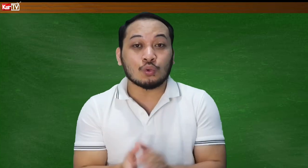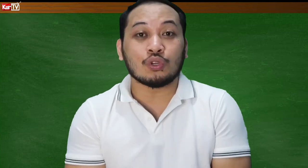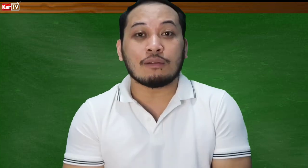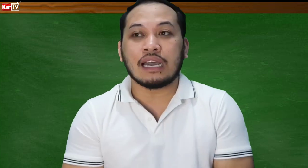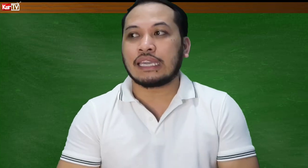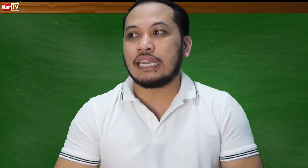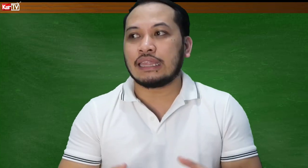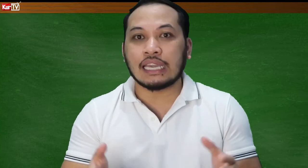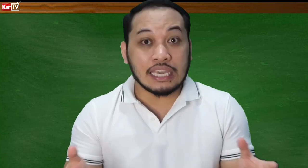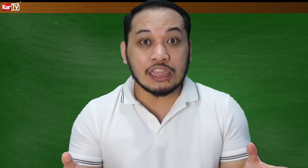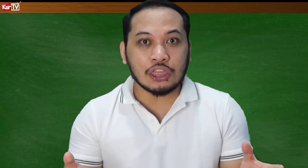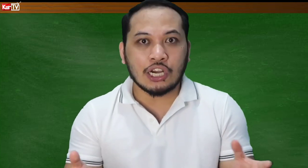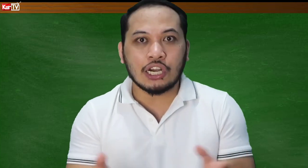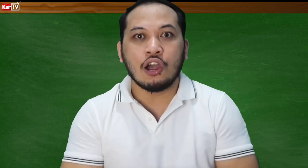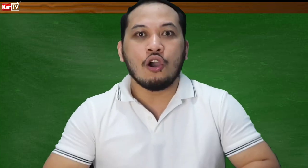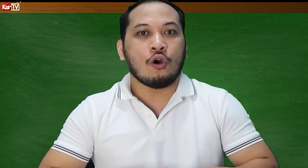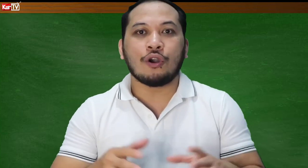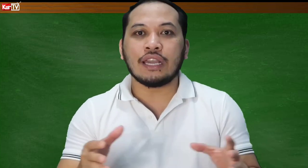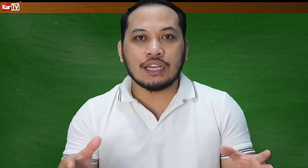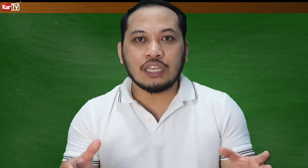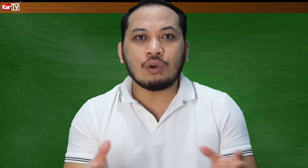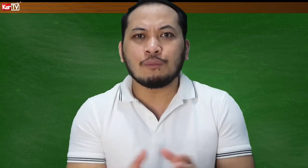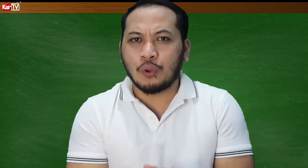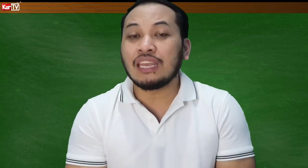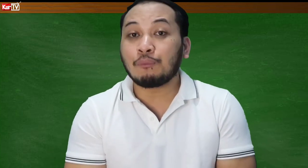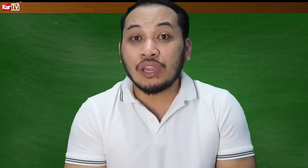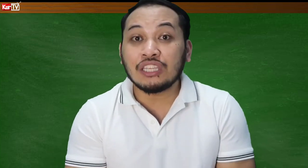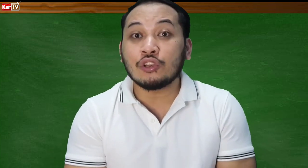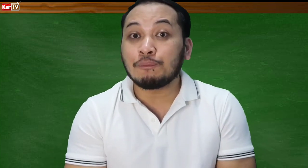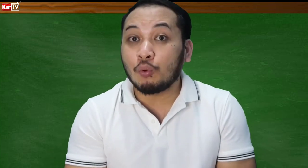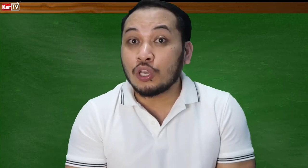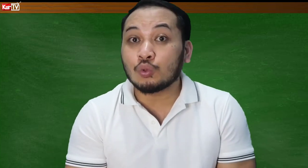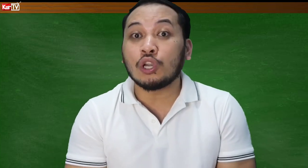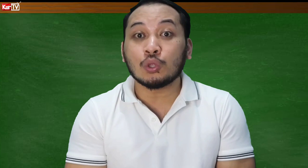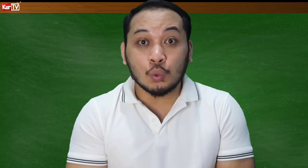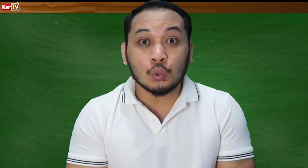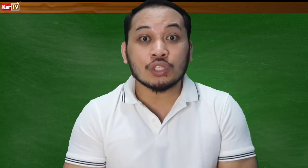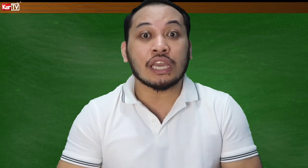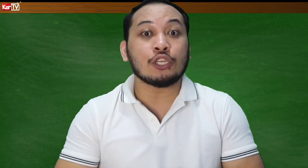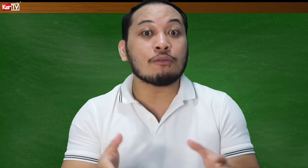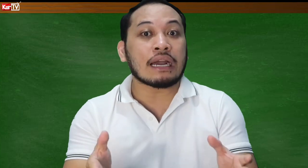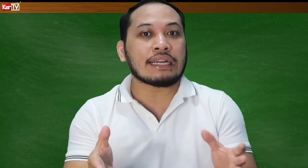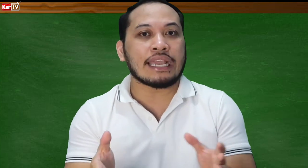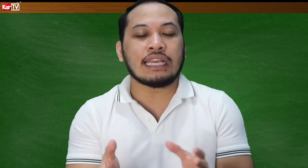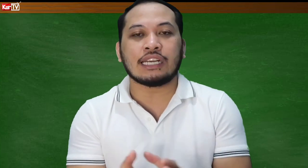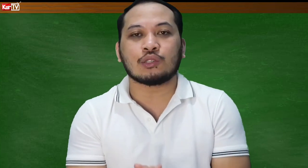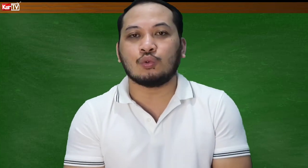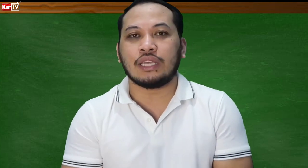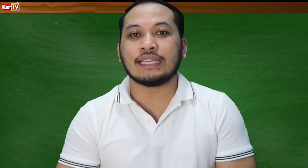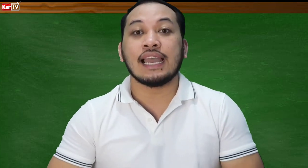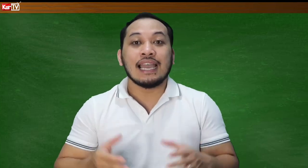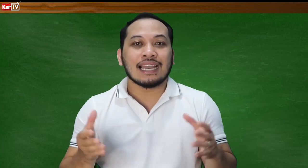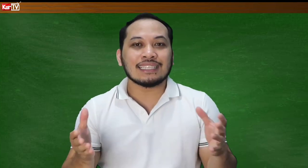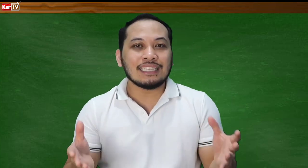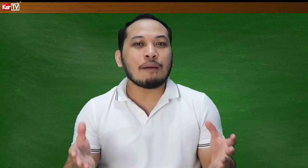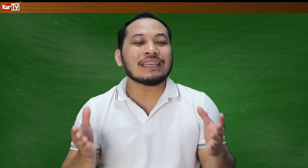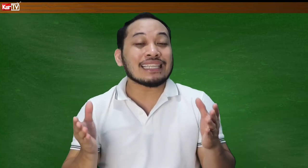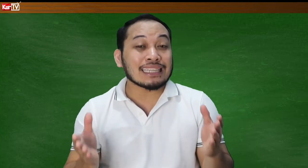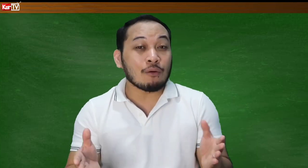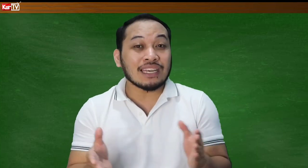ng mga ng kinder or ng grade 1, pwede nyo rin po itong ituro sa inyong mga regular students. Kasi di ba may tinatawag na nga